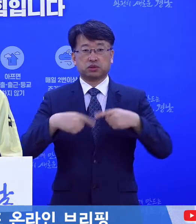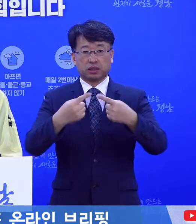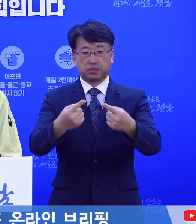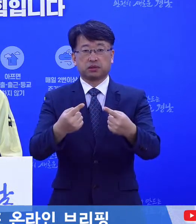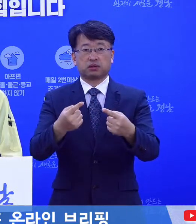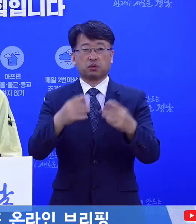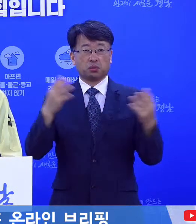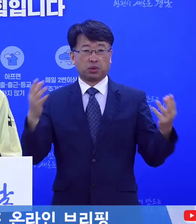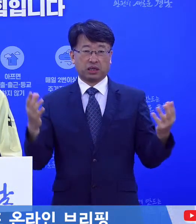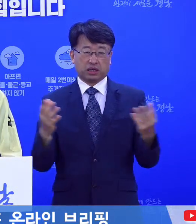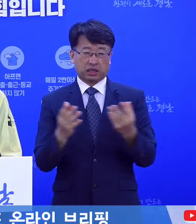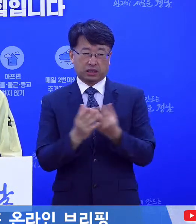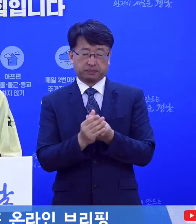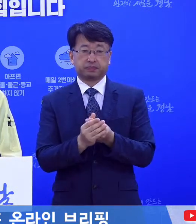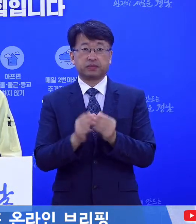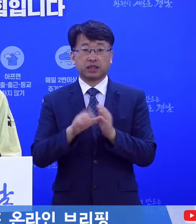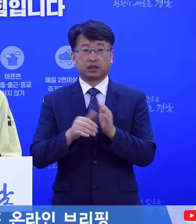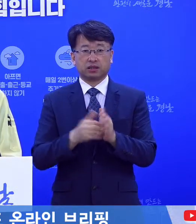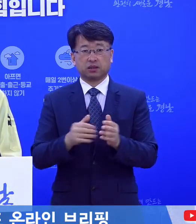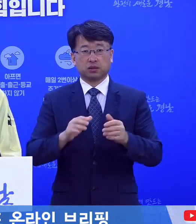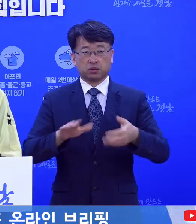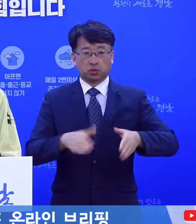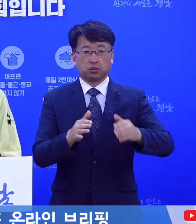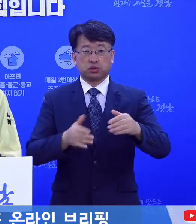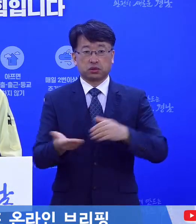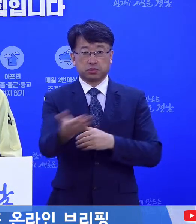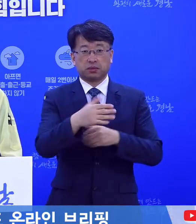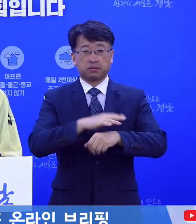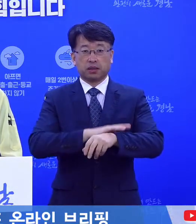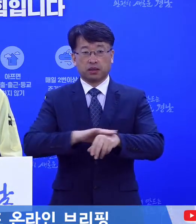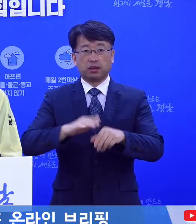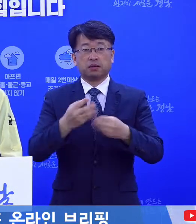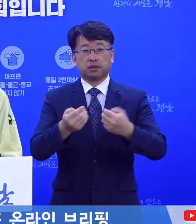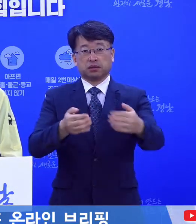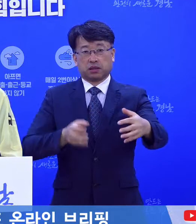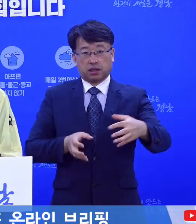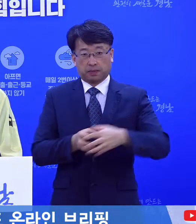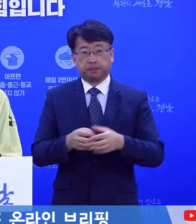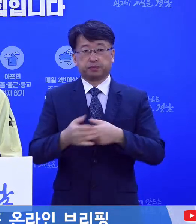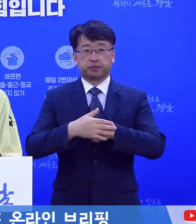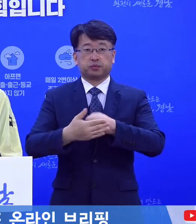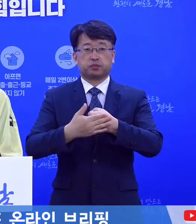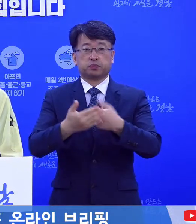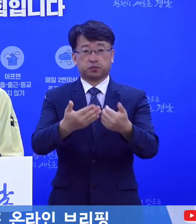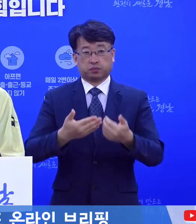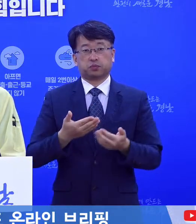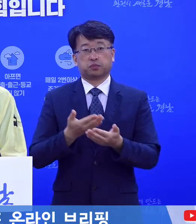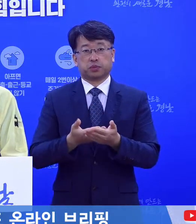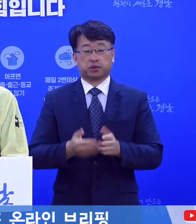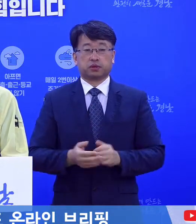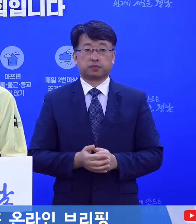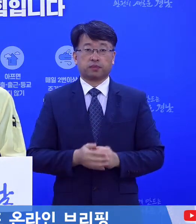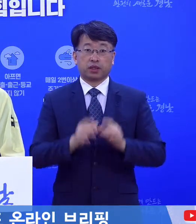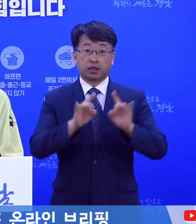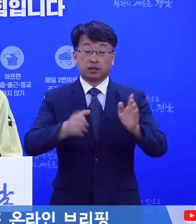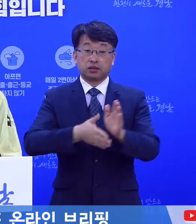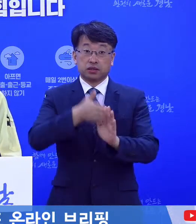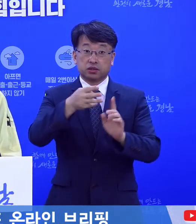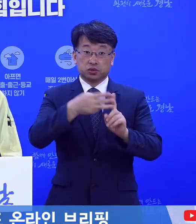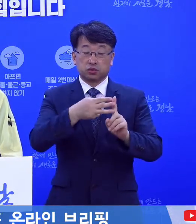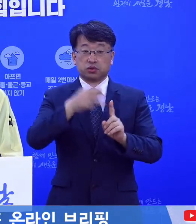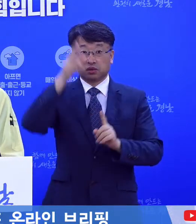여러분의 협조를 당부드립니다. 지난 주말 우리 도는 각 시군 그리고